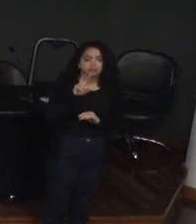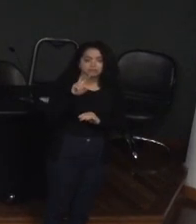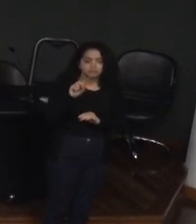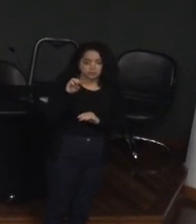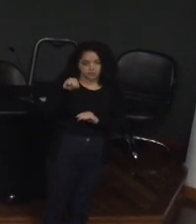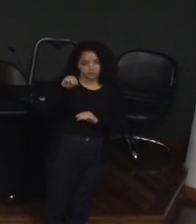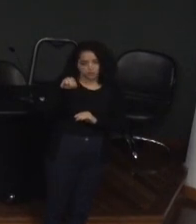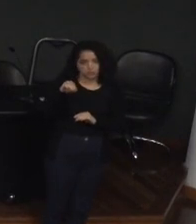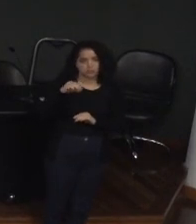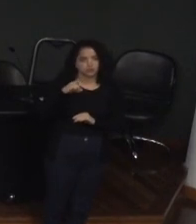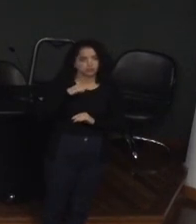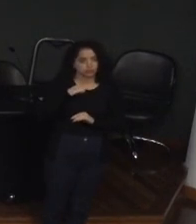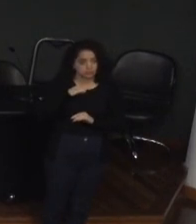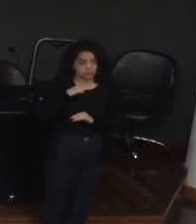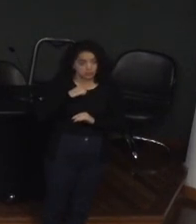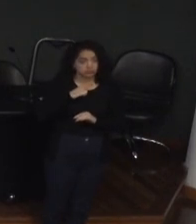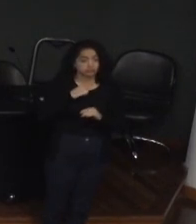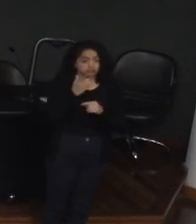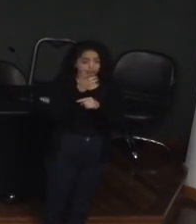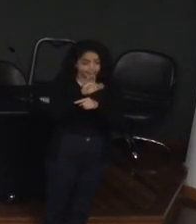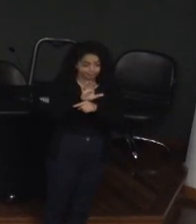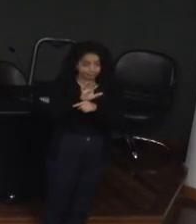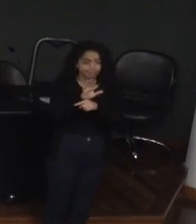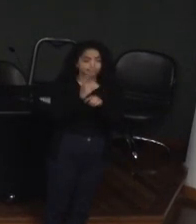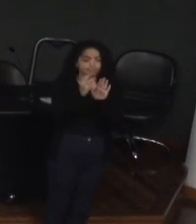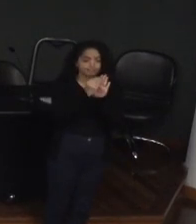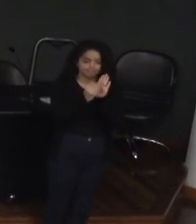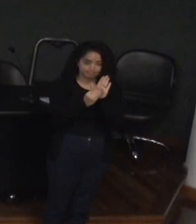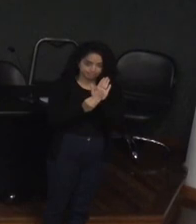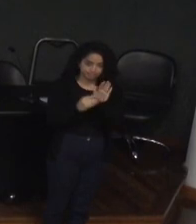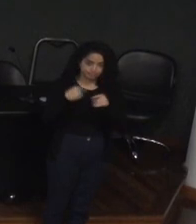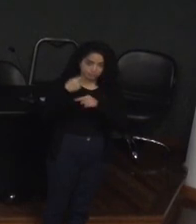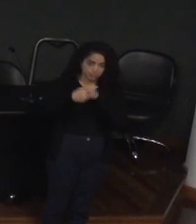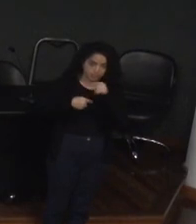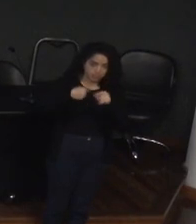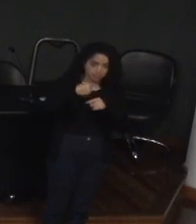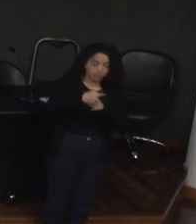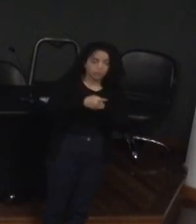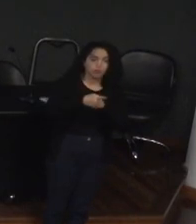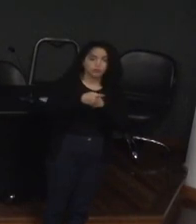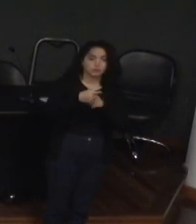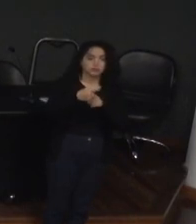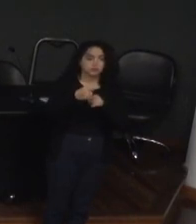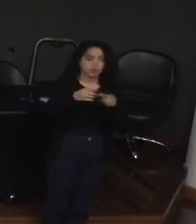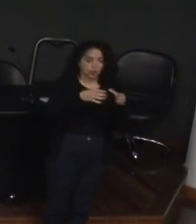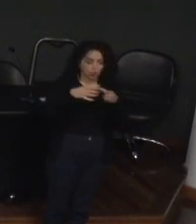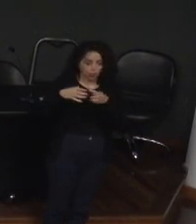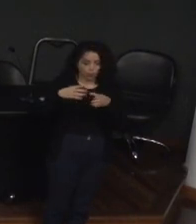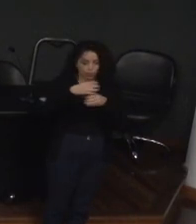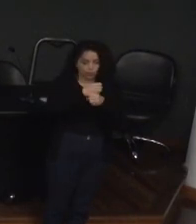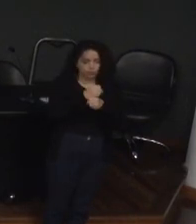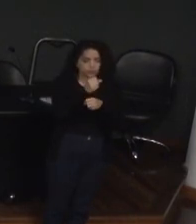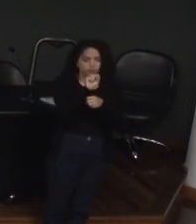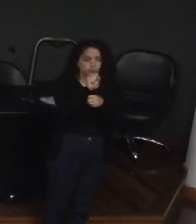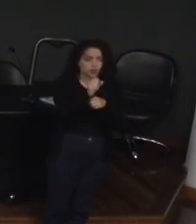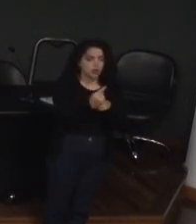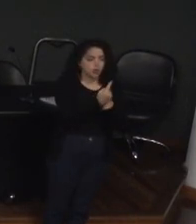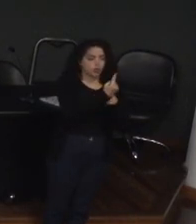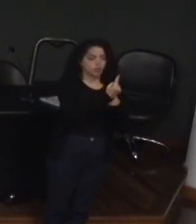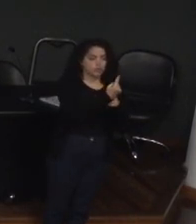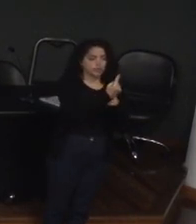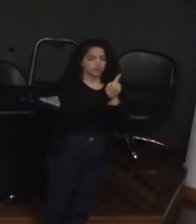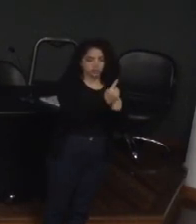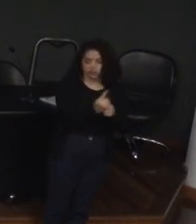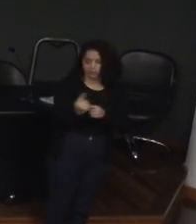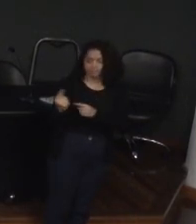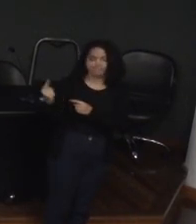50 minutos a gente tem para vocês lançarem. E depois, a gente deve ter aqui uns 8 grupos. Uma pessoa do grupo vai vir aqui